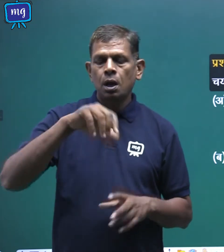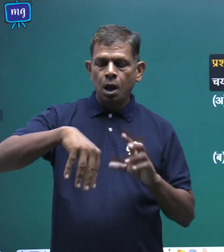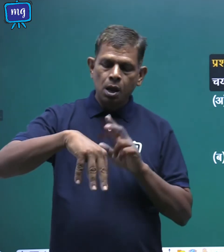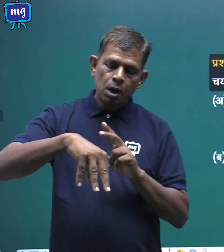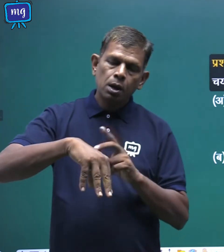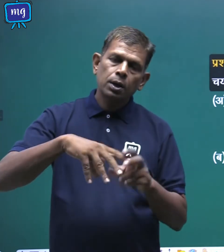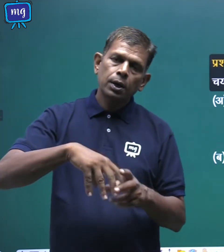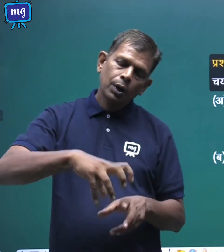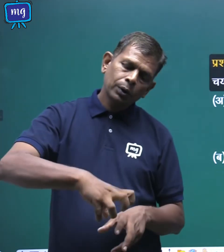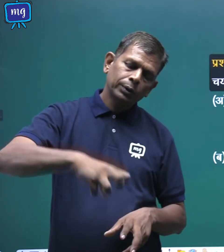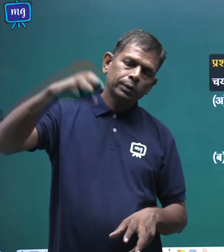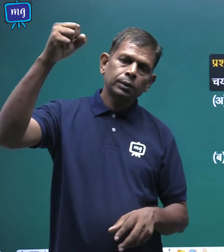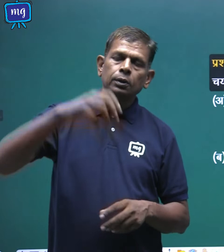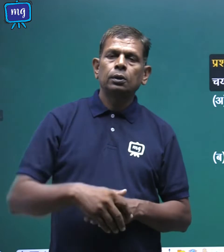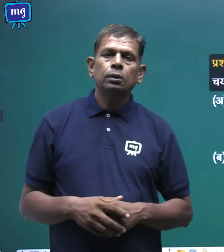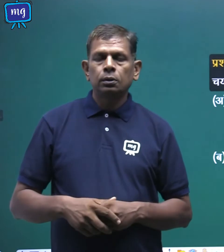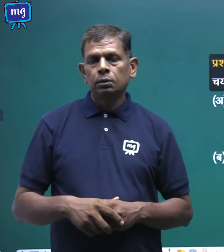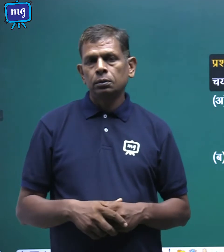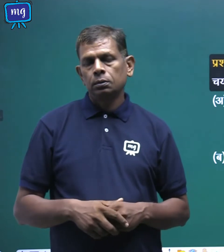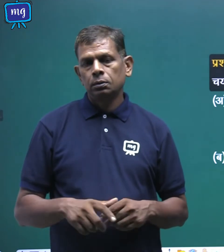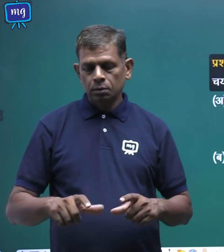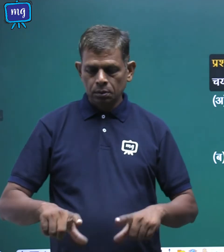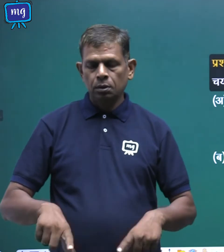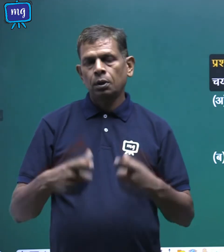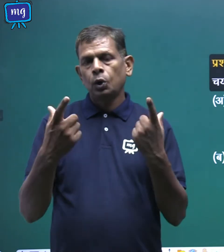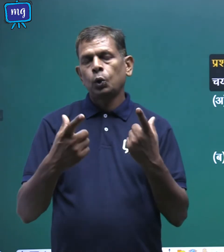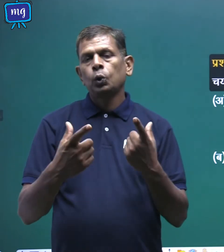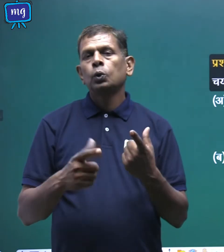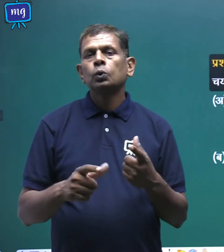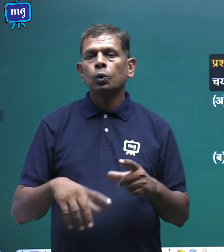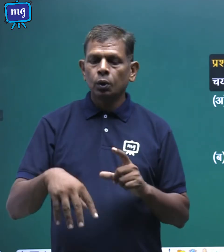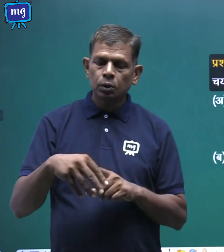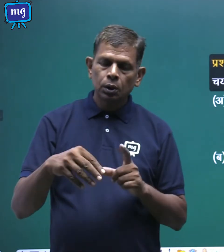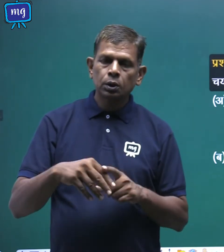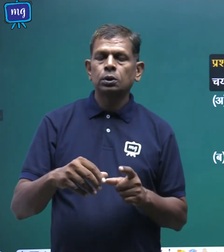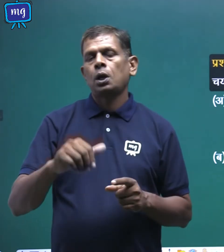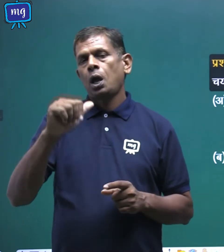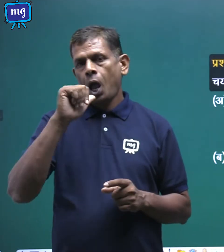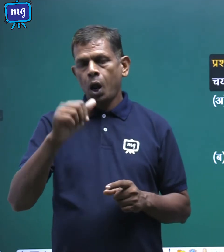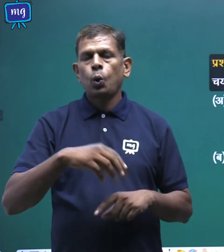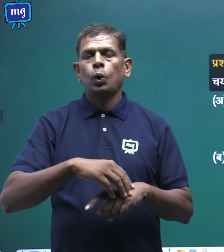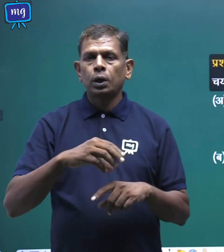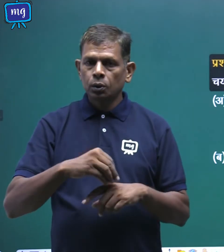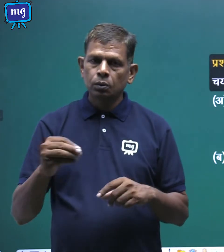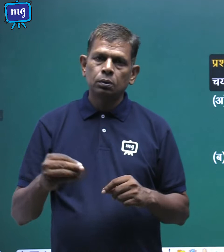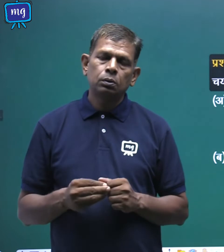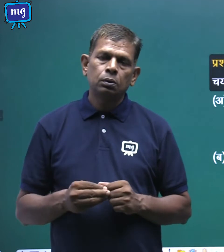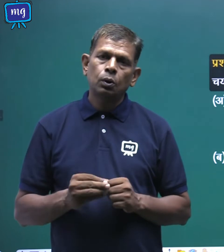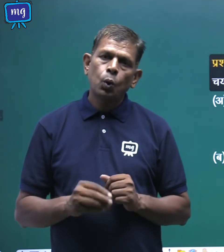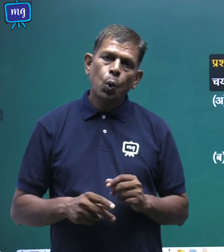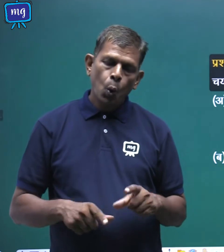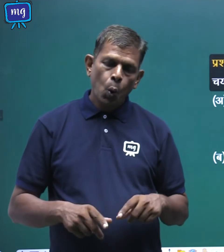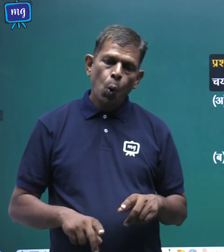हैं। तना तो जड़ से जल और खनिज को